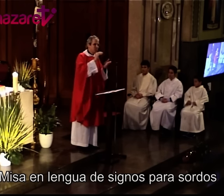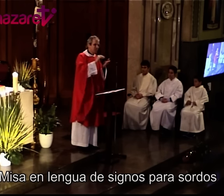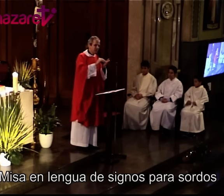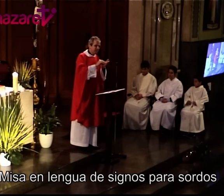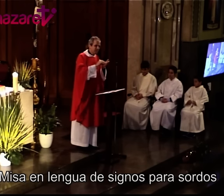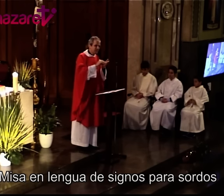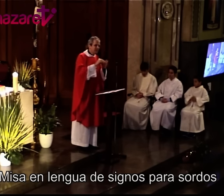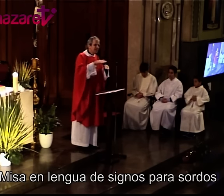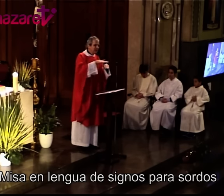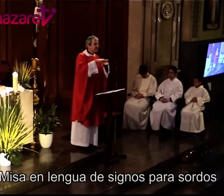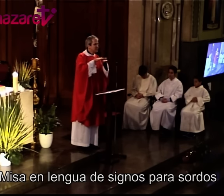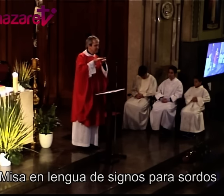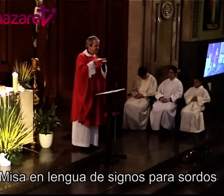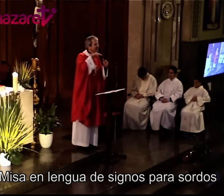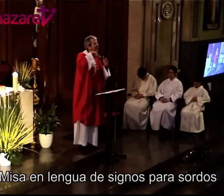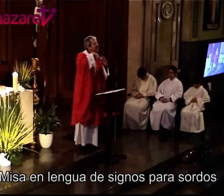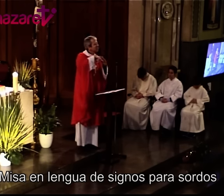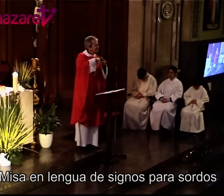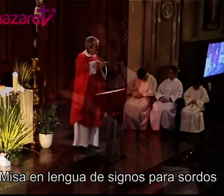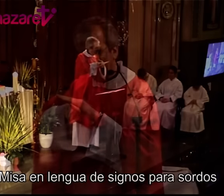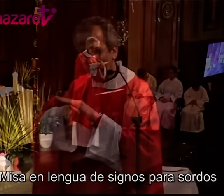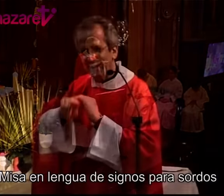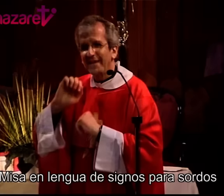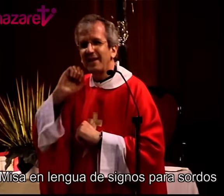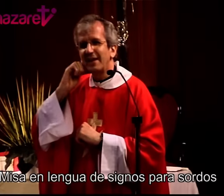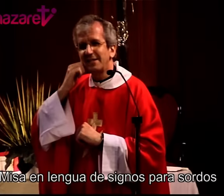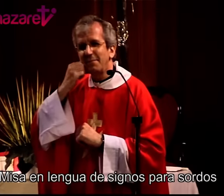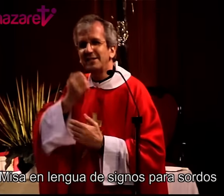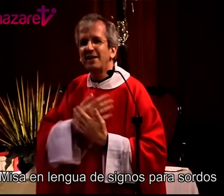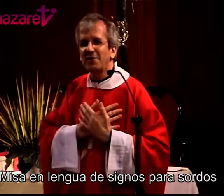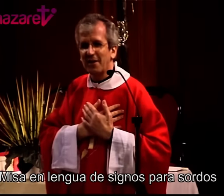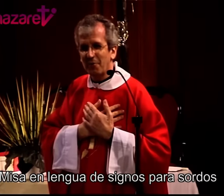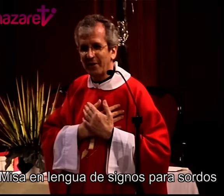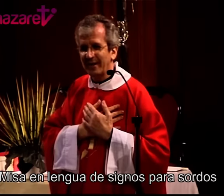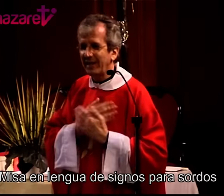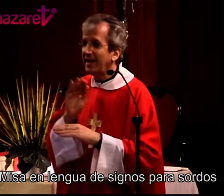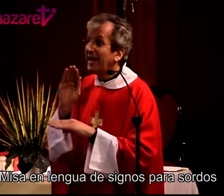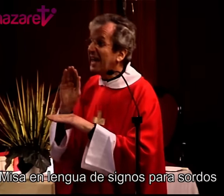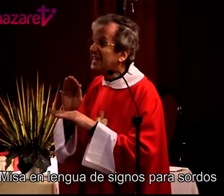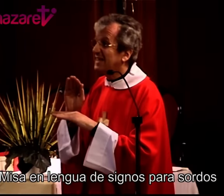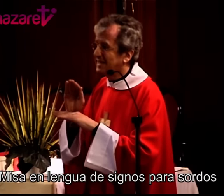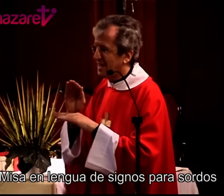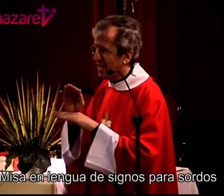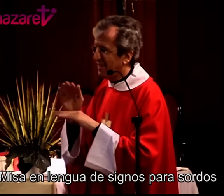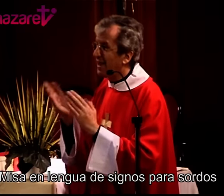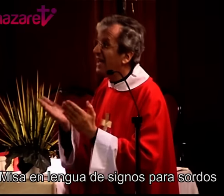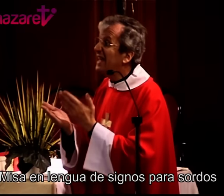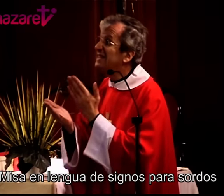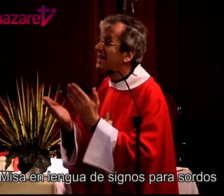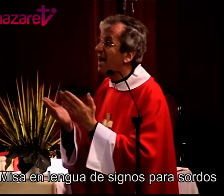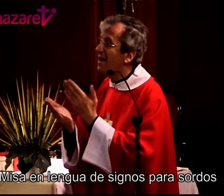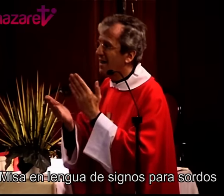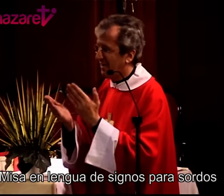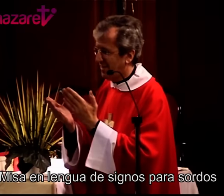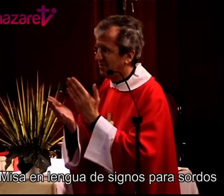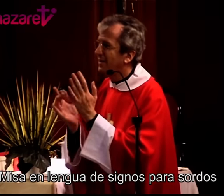escuchado una vez más y que nos invitan a profundizar ese misterio de amor, esta enseñanza,